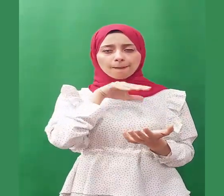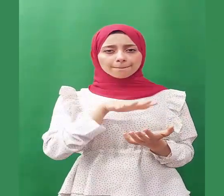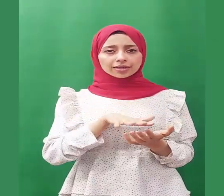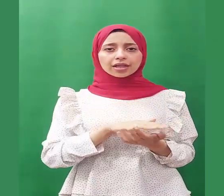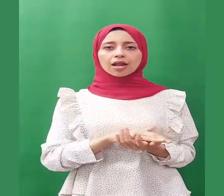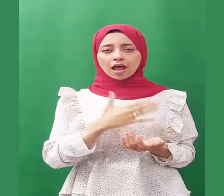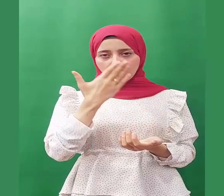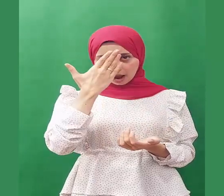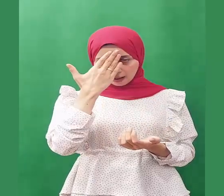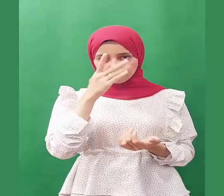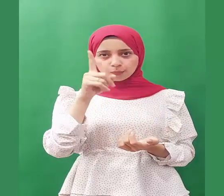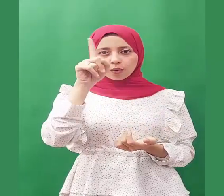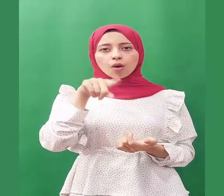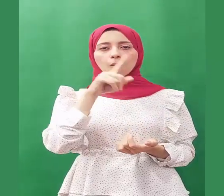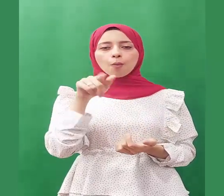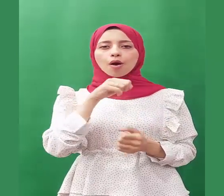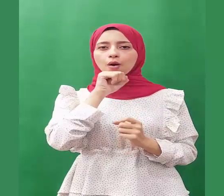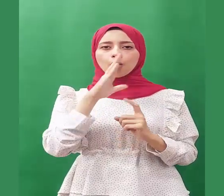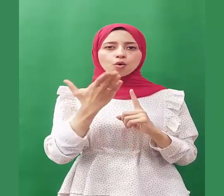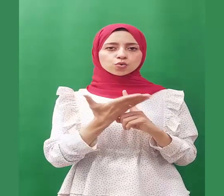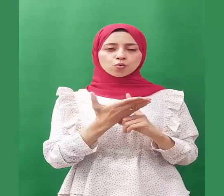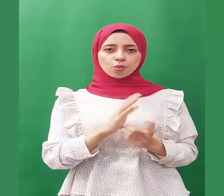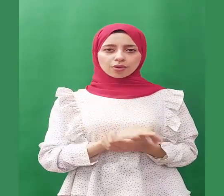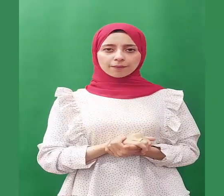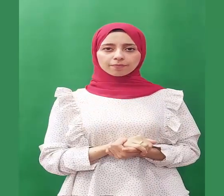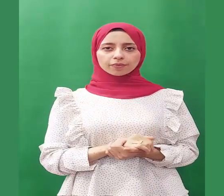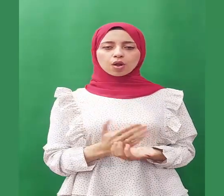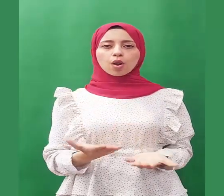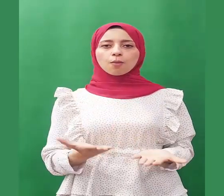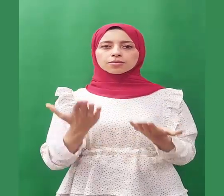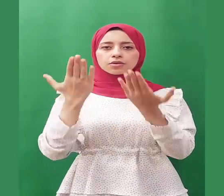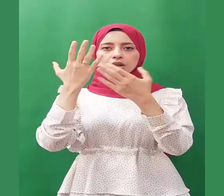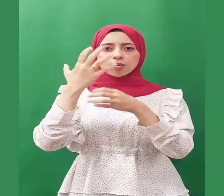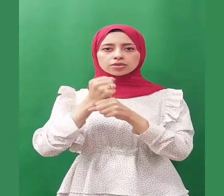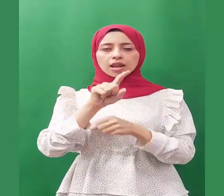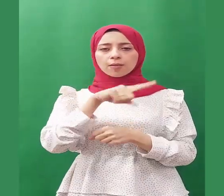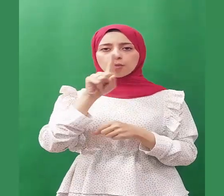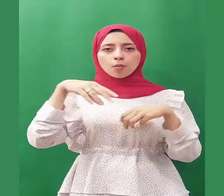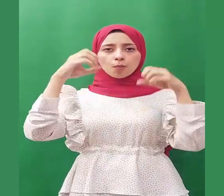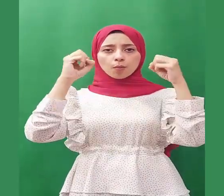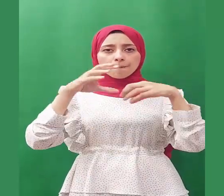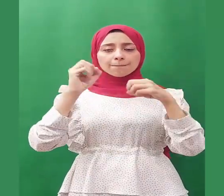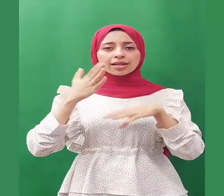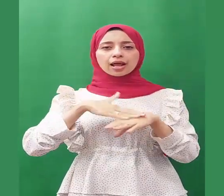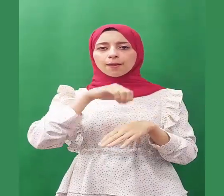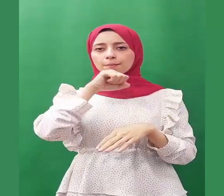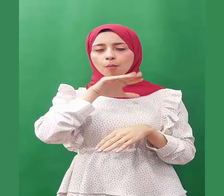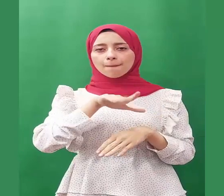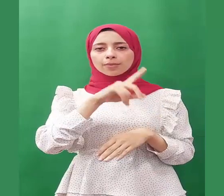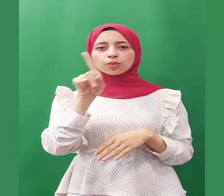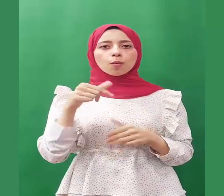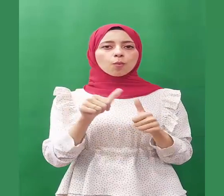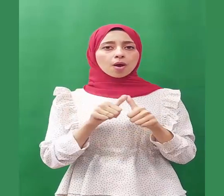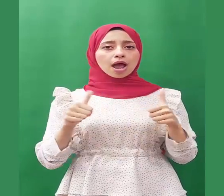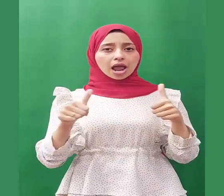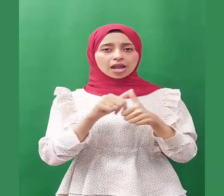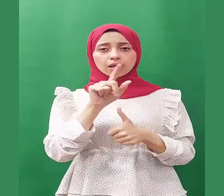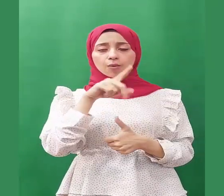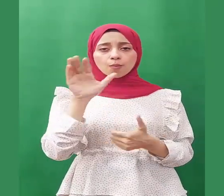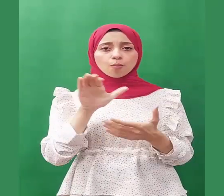محمدا عبده ورسوله اللهم صل وسلم وبارك عليه وعلى اله وصحبه ومن